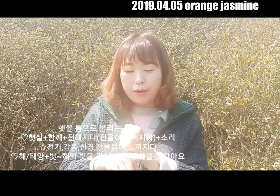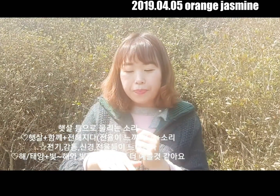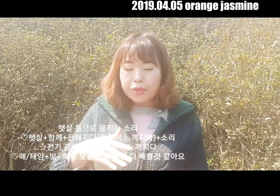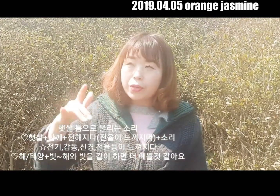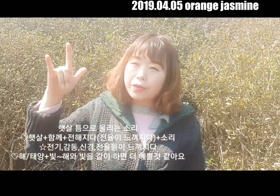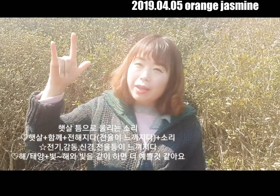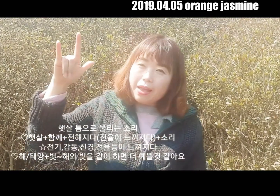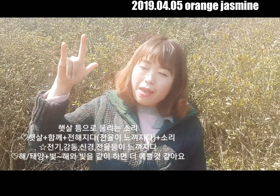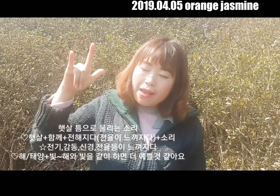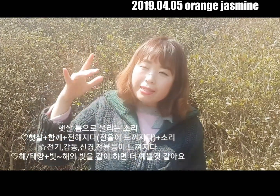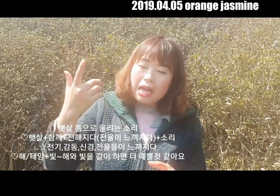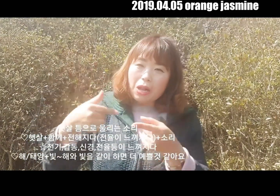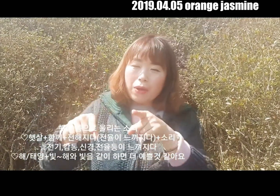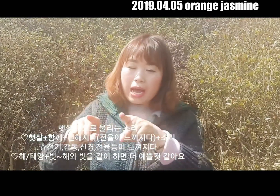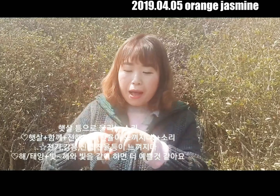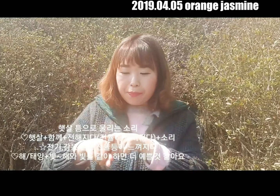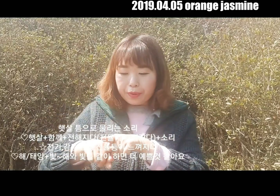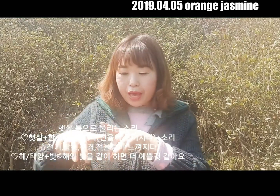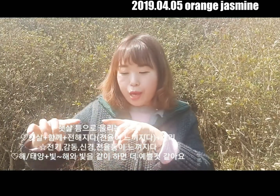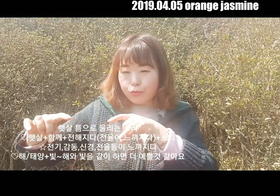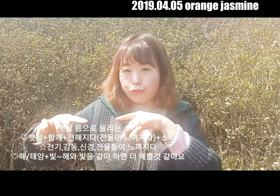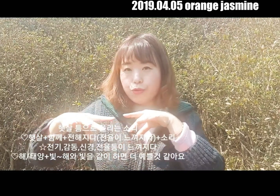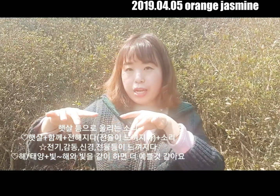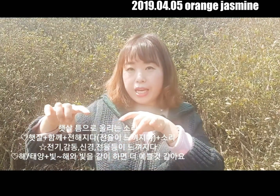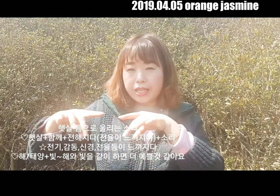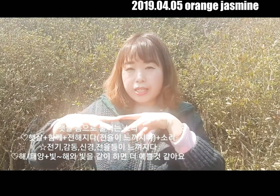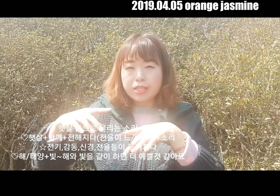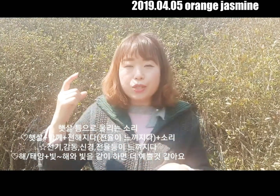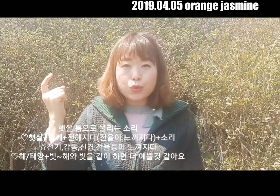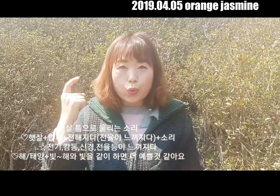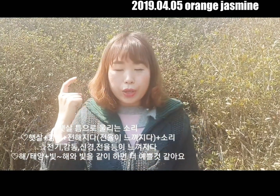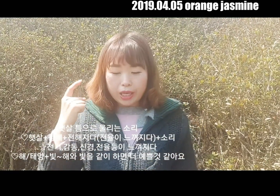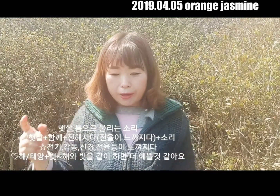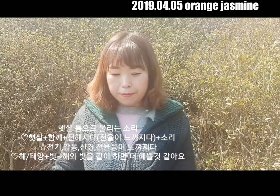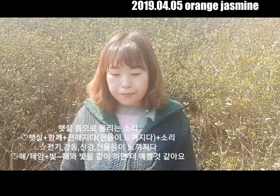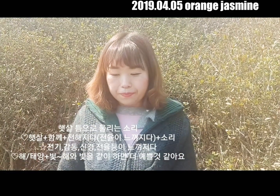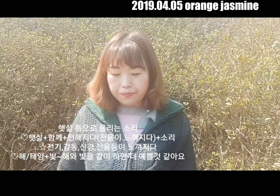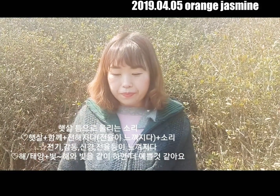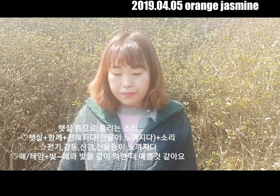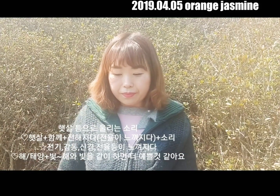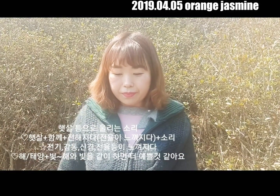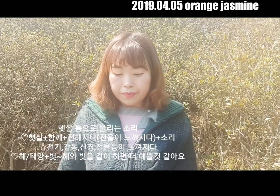해서 저는 햇살과 함께 울리는 소리,